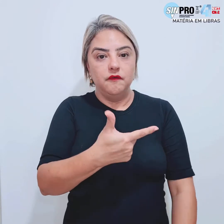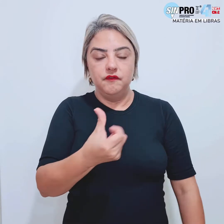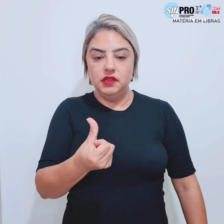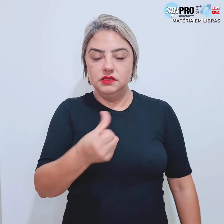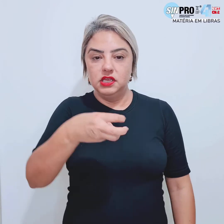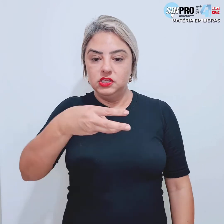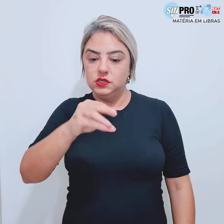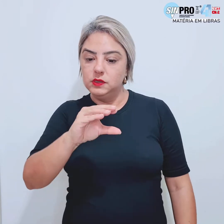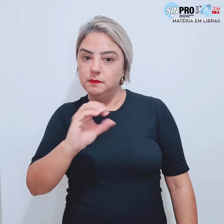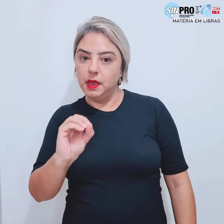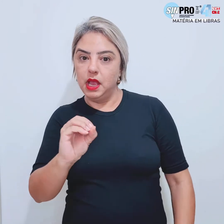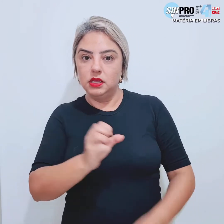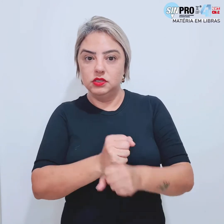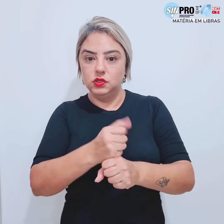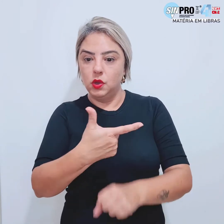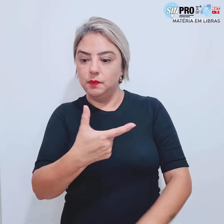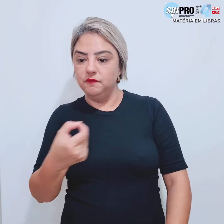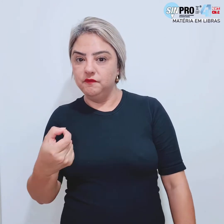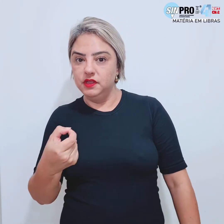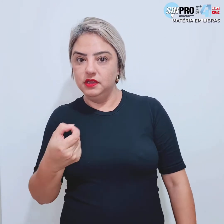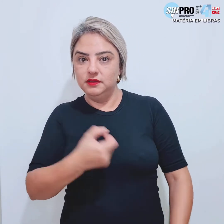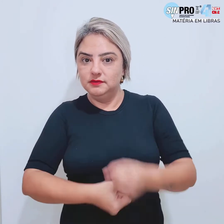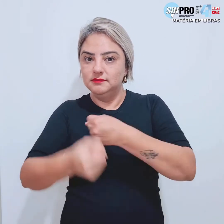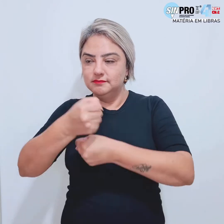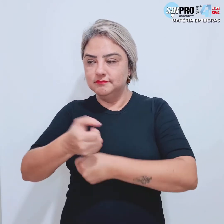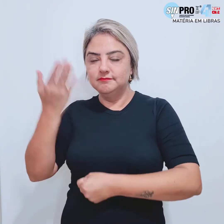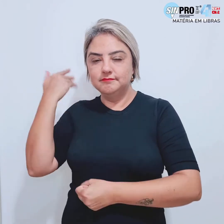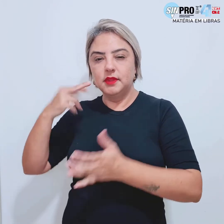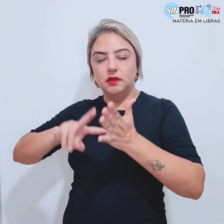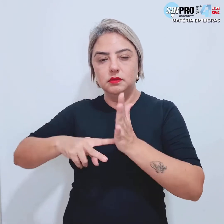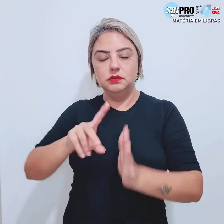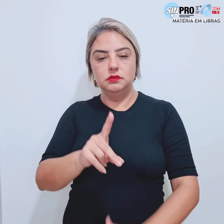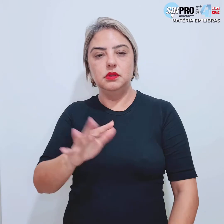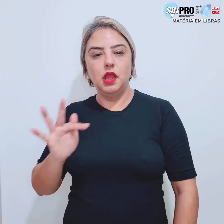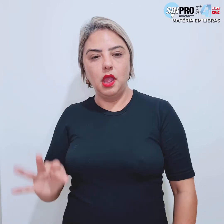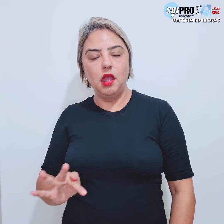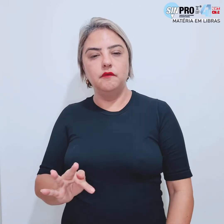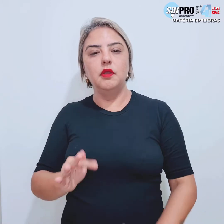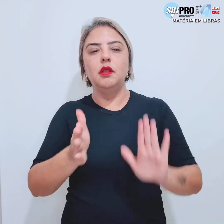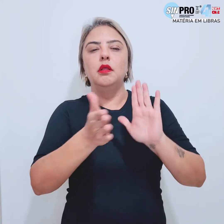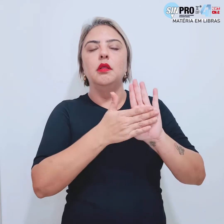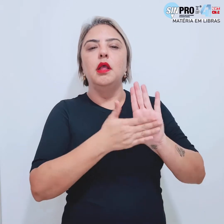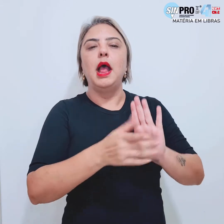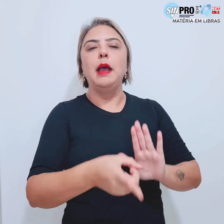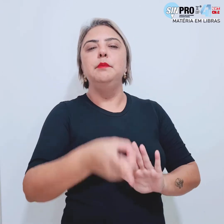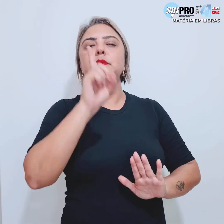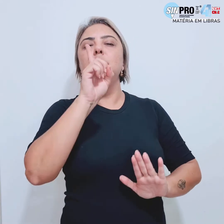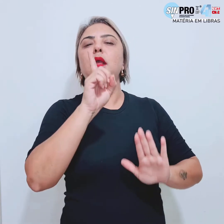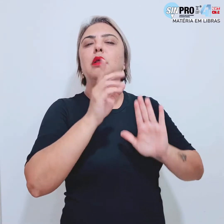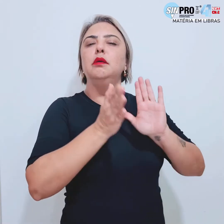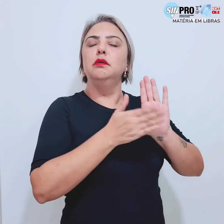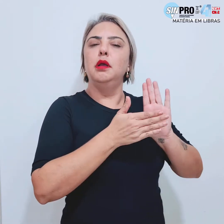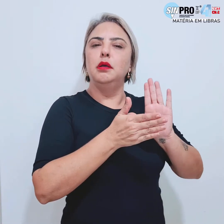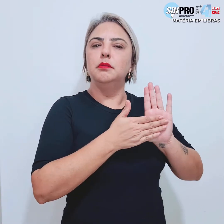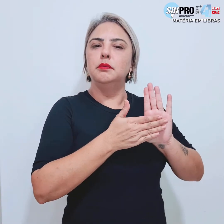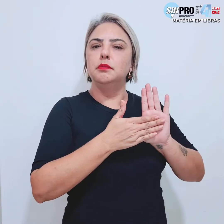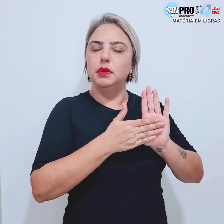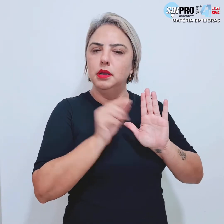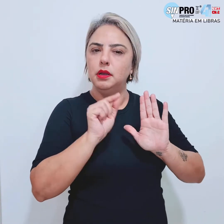de março de 2020, o Simpro-DF lançou a primeira campanha em favor